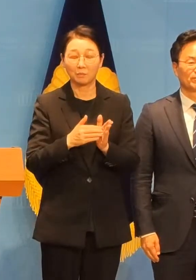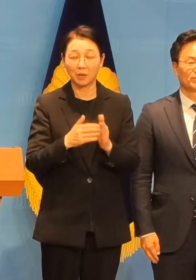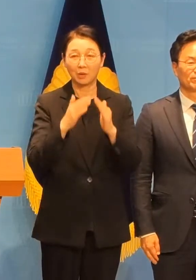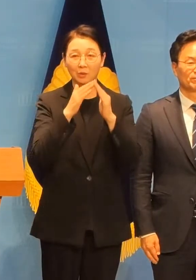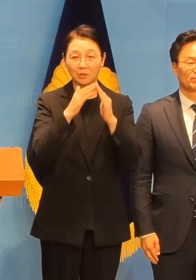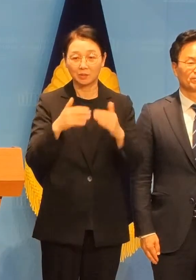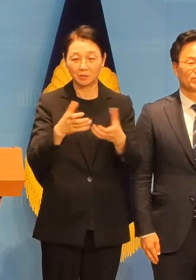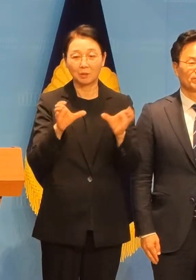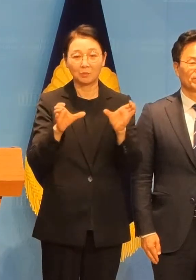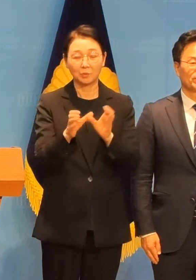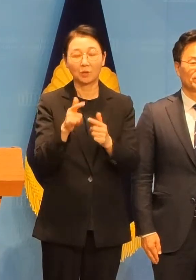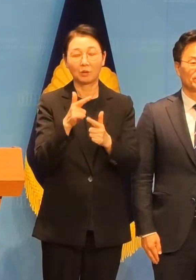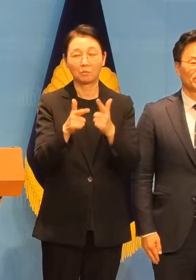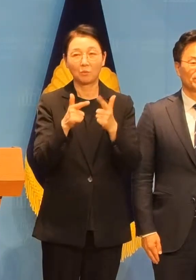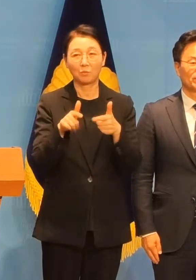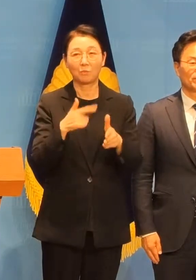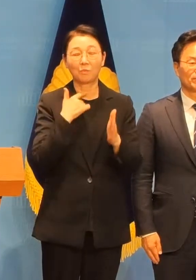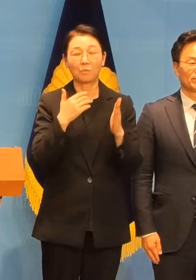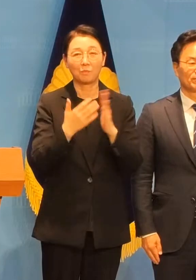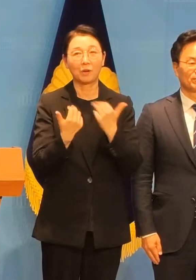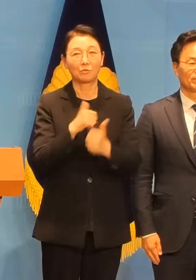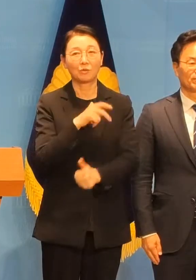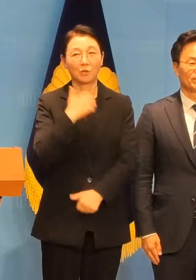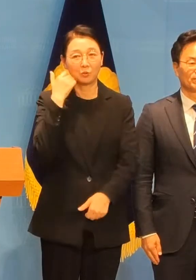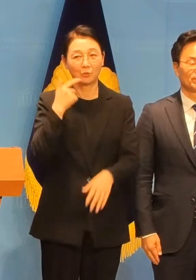전남도당위원장 목포 출신 국회의원 김원입니다. 반갑습니다.